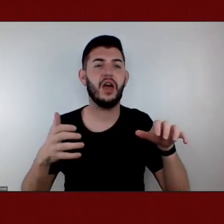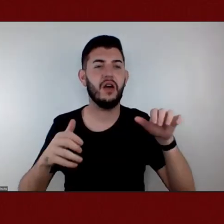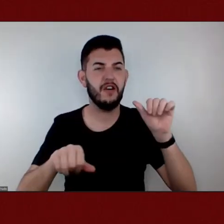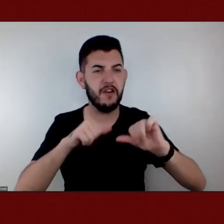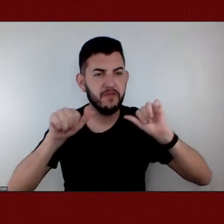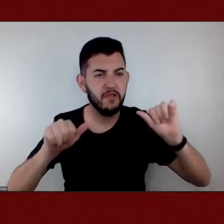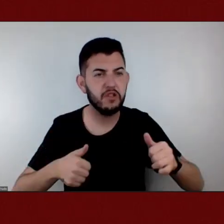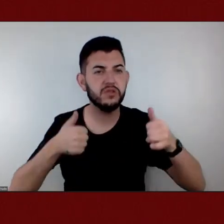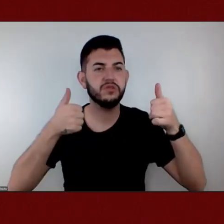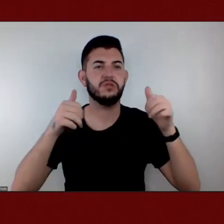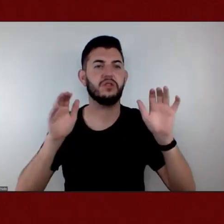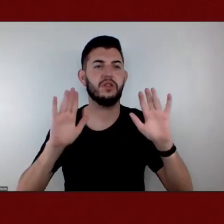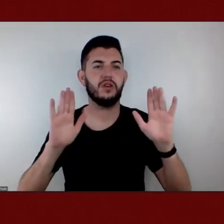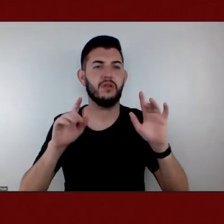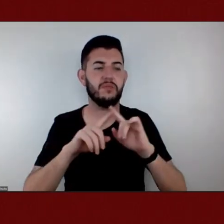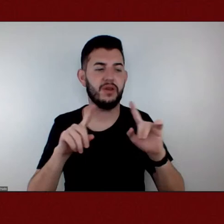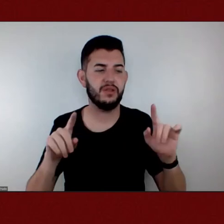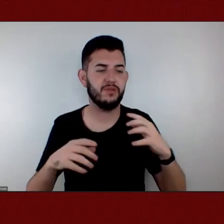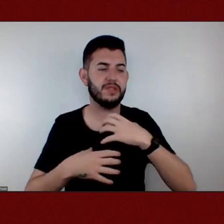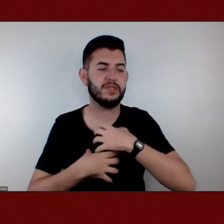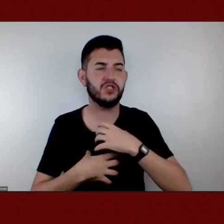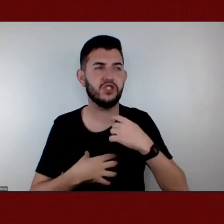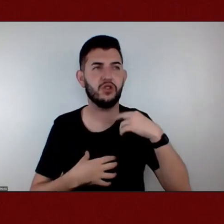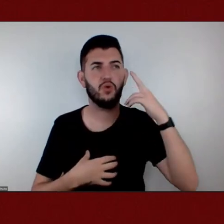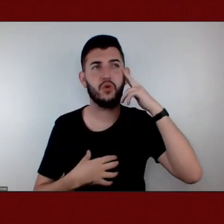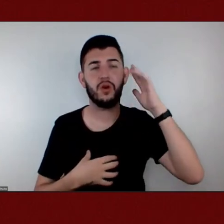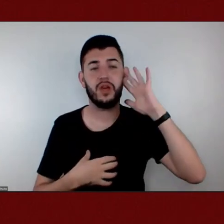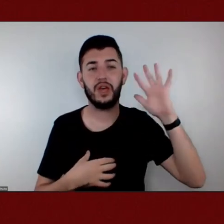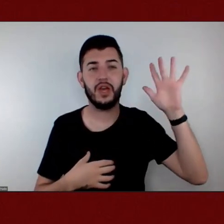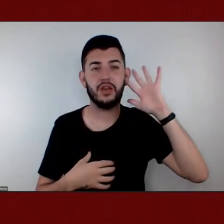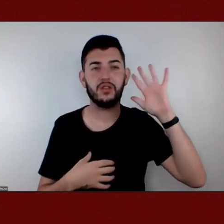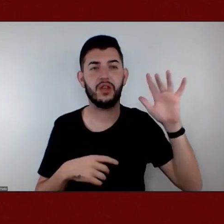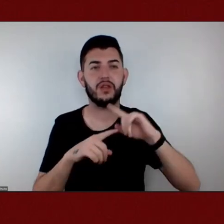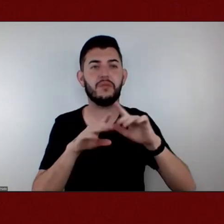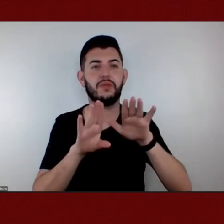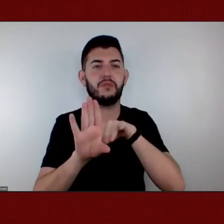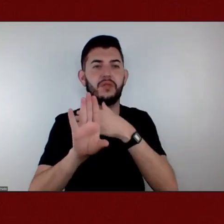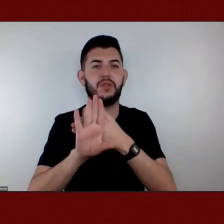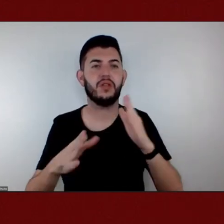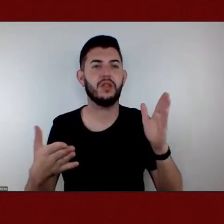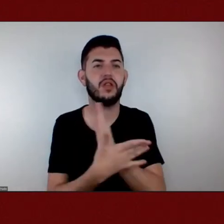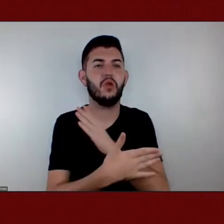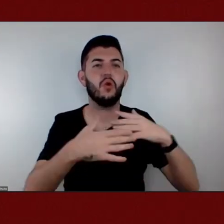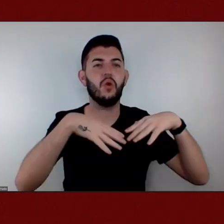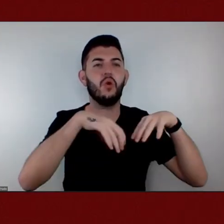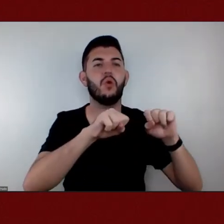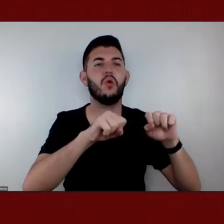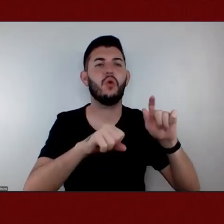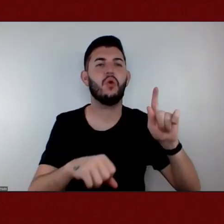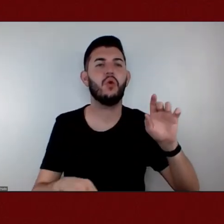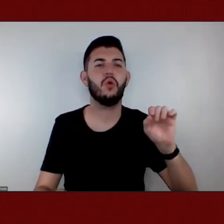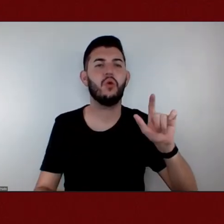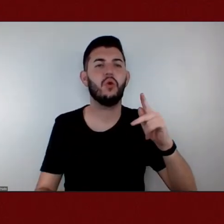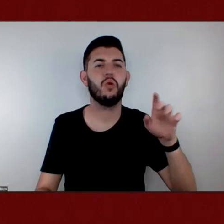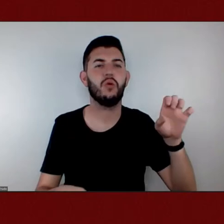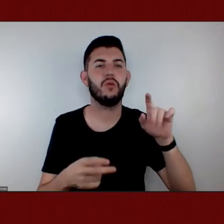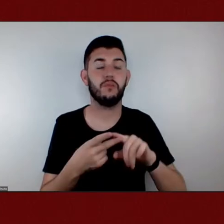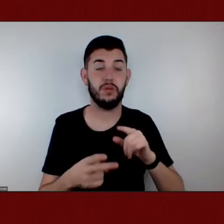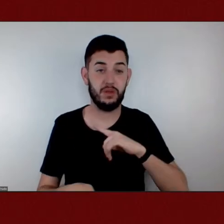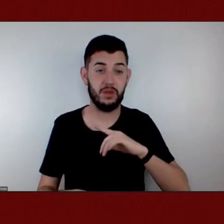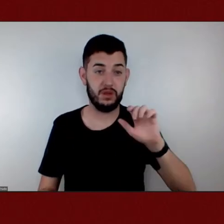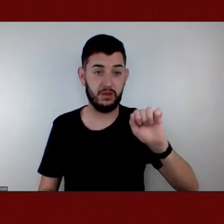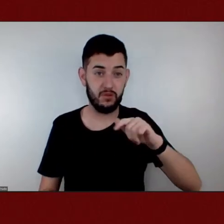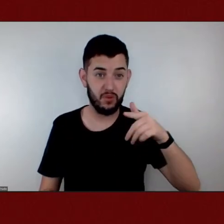ideia do golpe, da ação, da aventura, não, mas